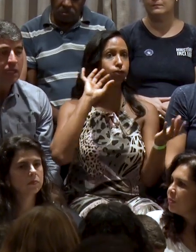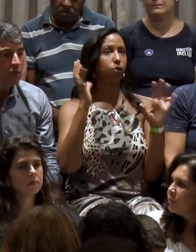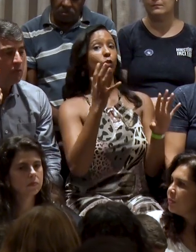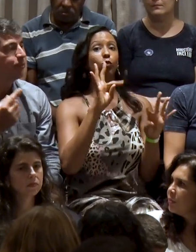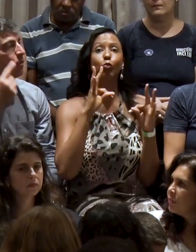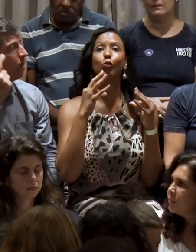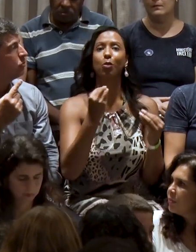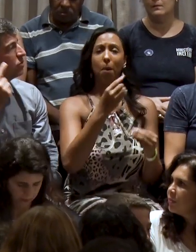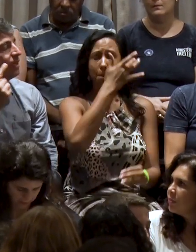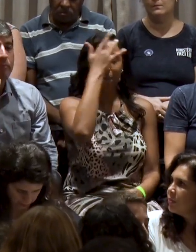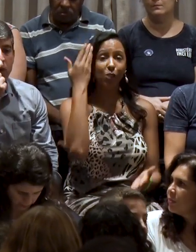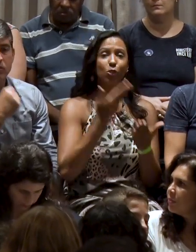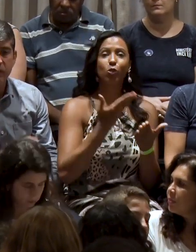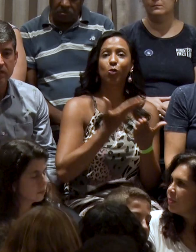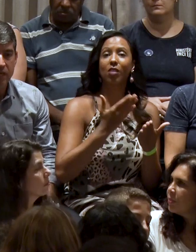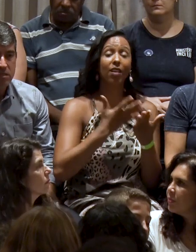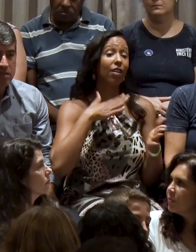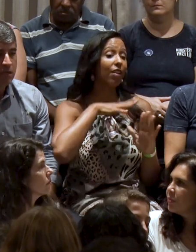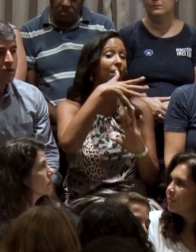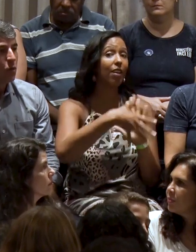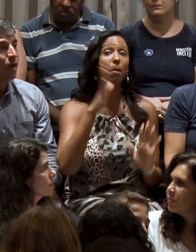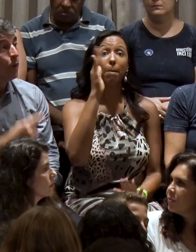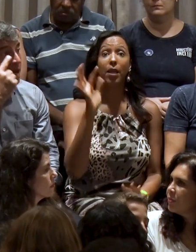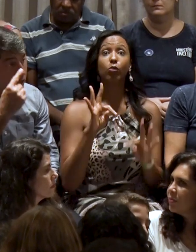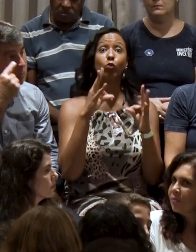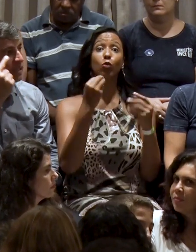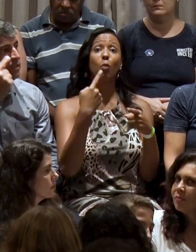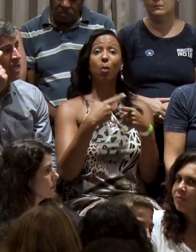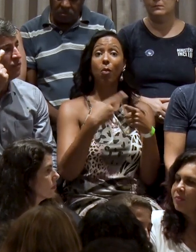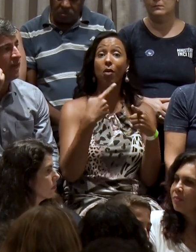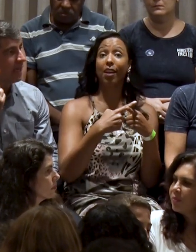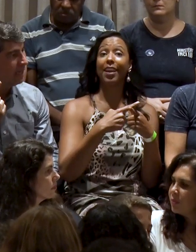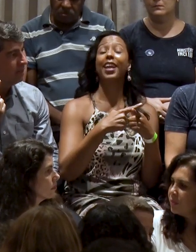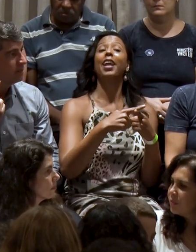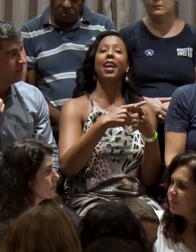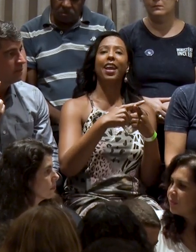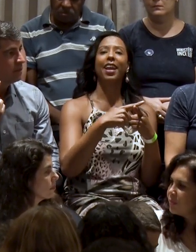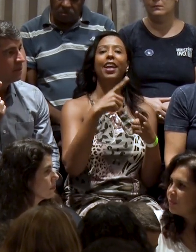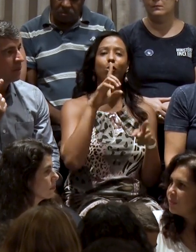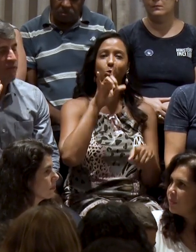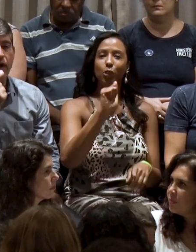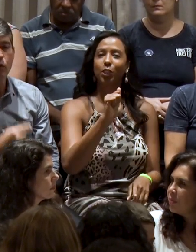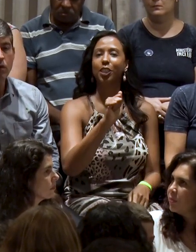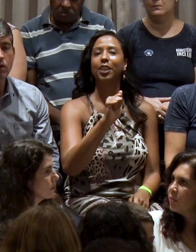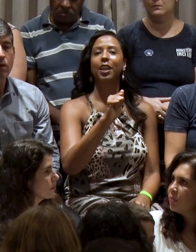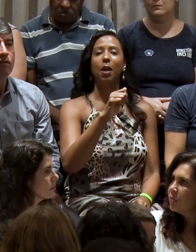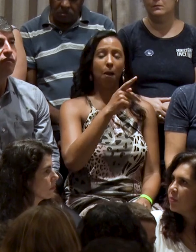inteiro por causa do dia da posse do presidente. Quando antes do presidente falar, quem falou